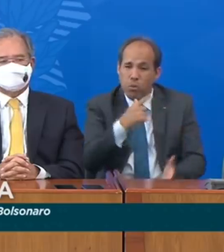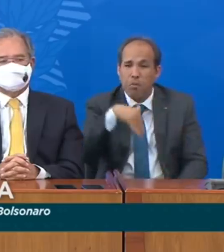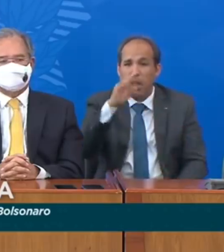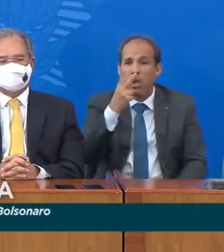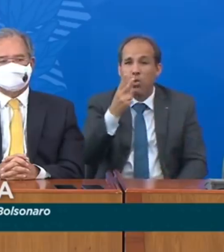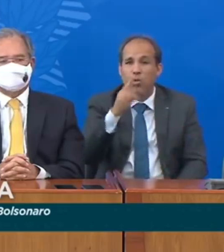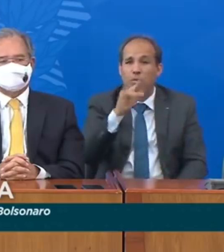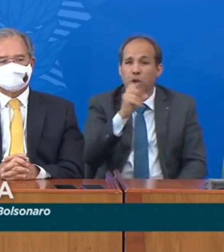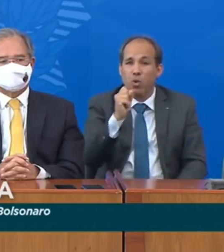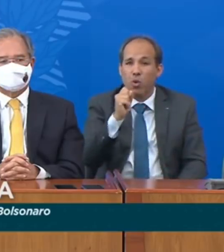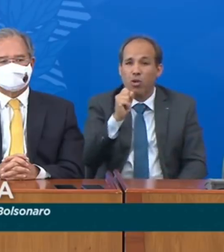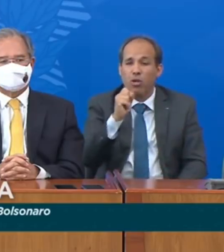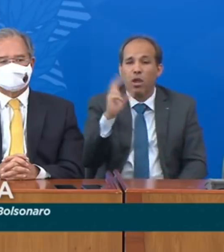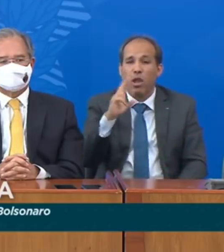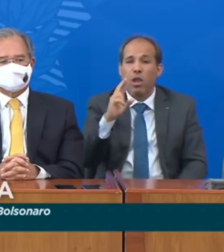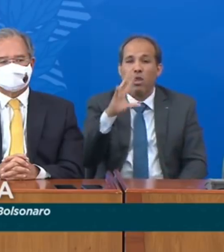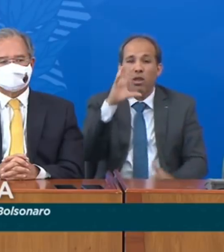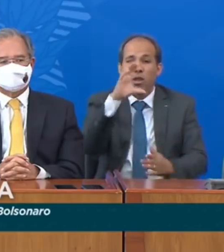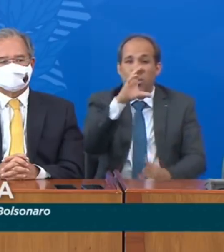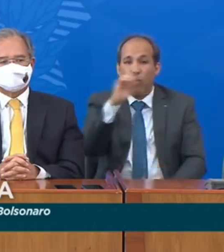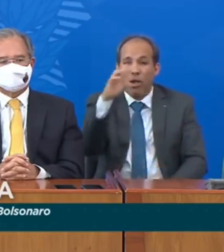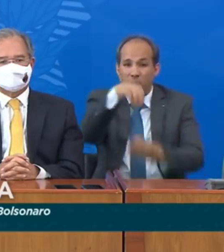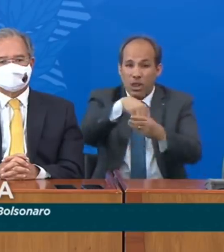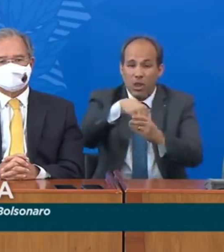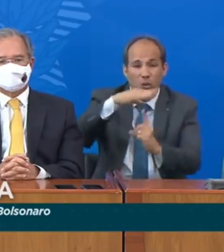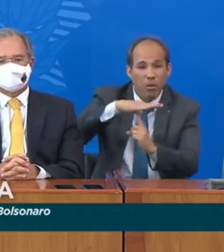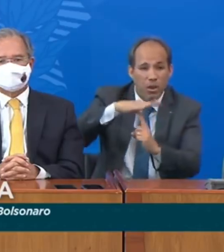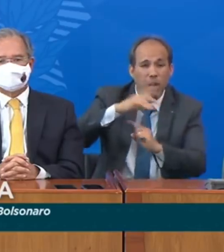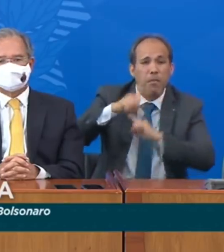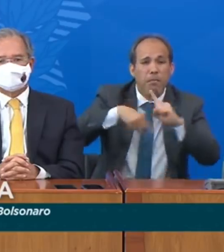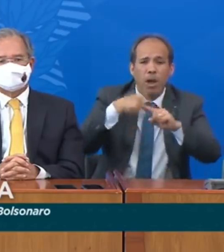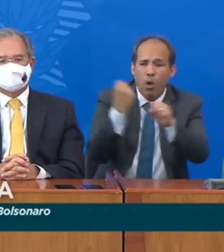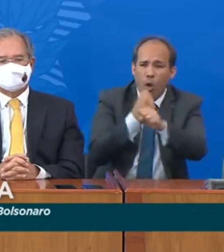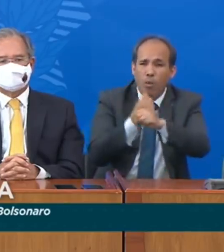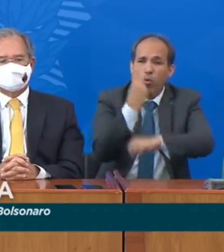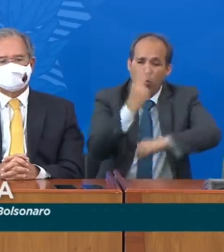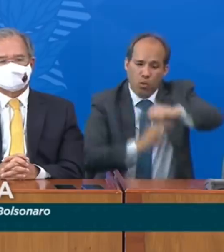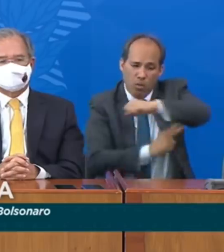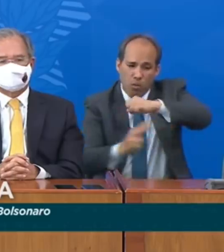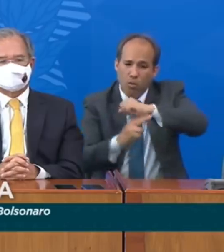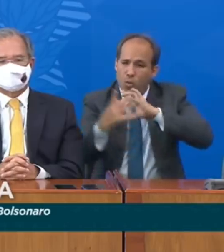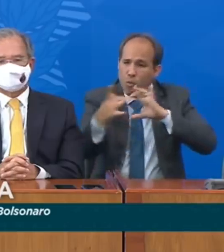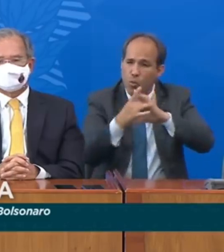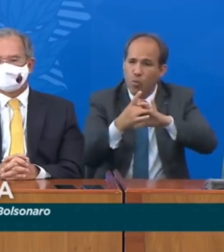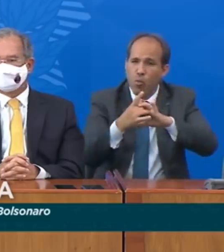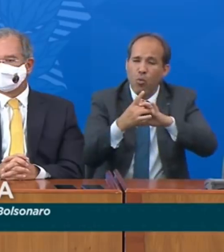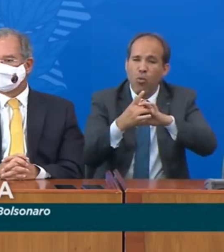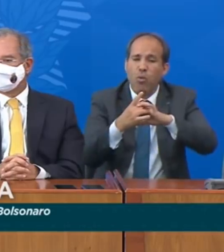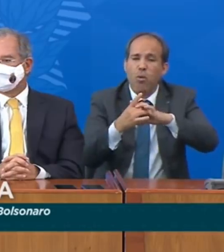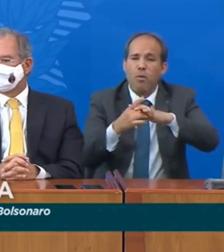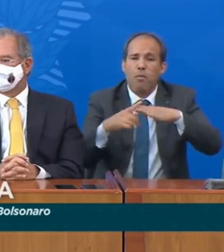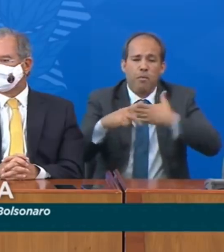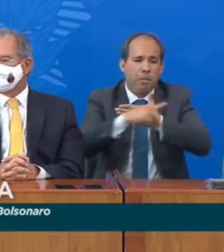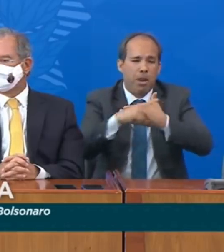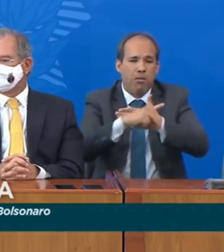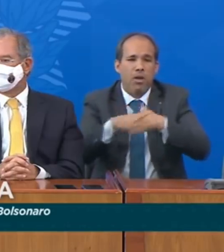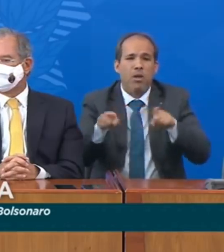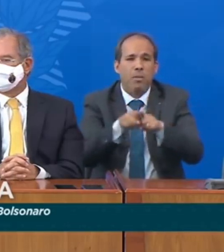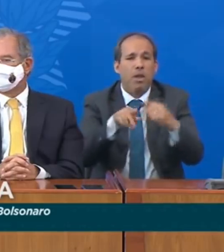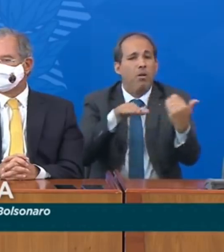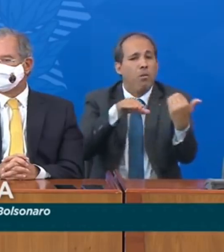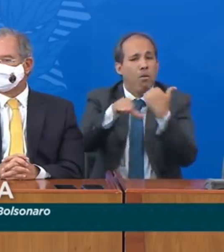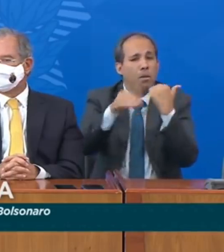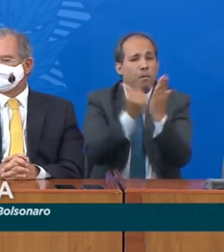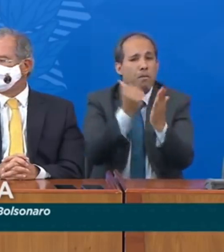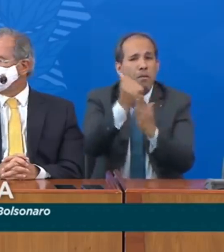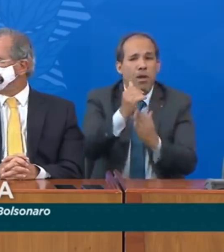Paranaense. Entre outras obras, a construção de 2 pontes com o Paraguai. O alongamento da pista de Foz do Iguaçu,